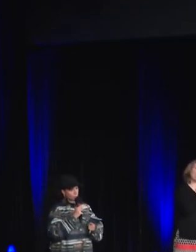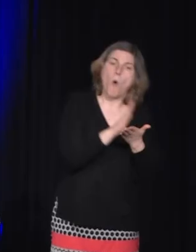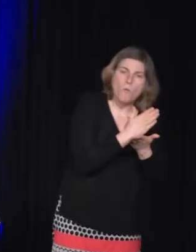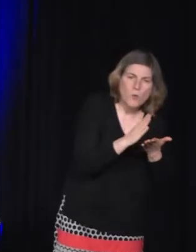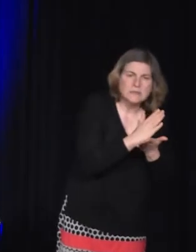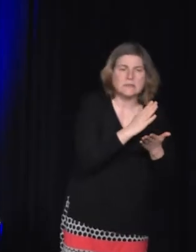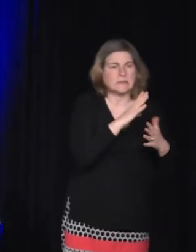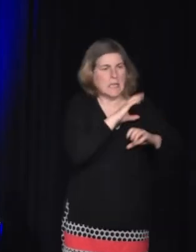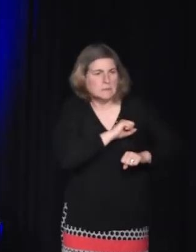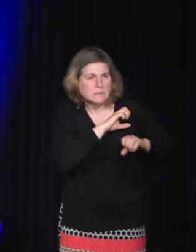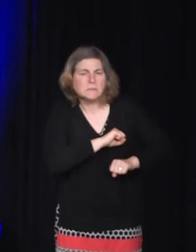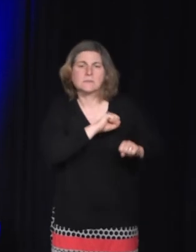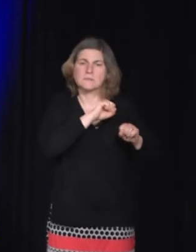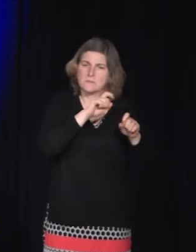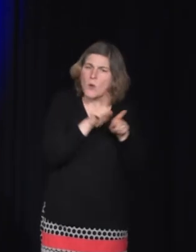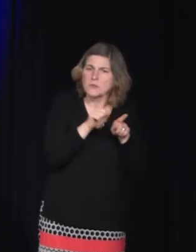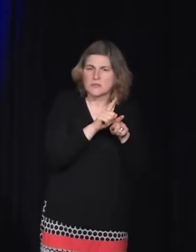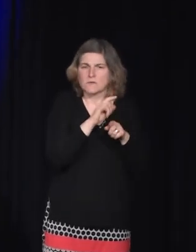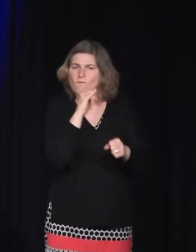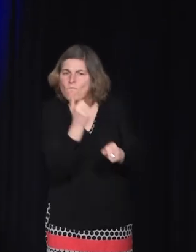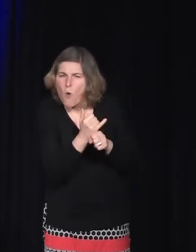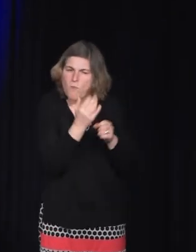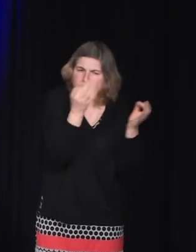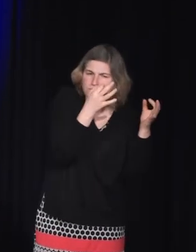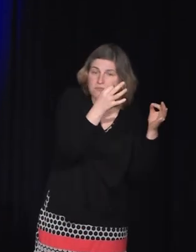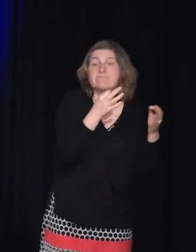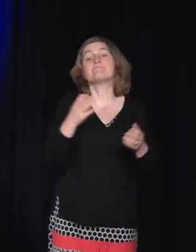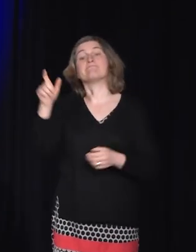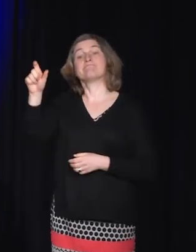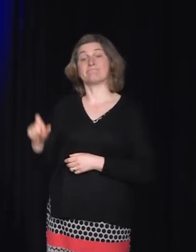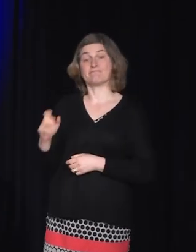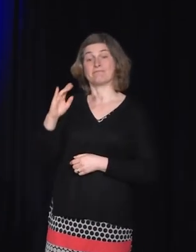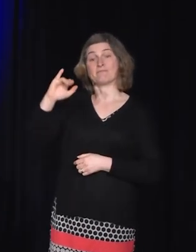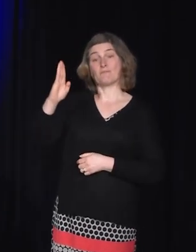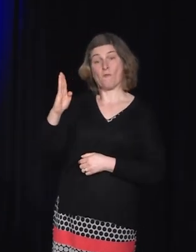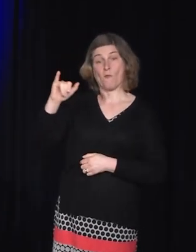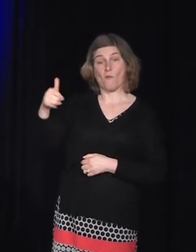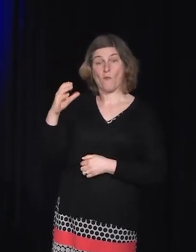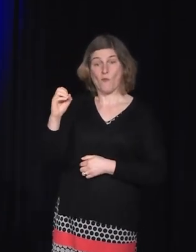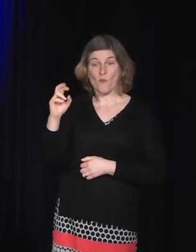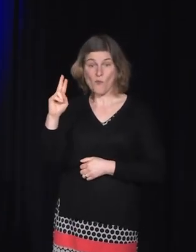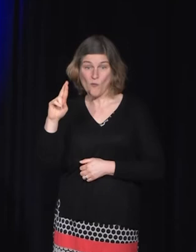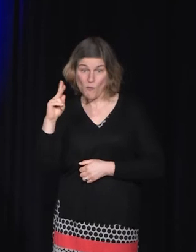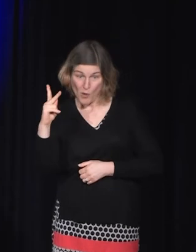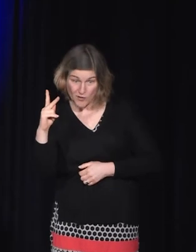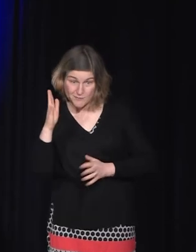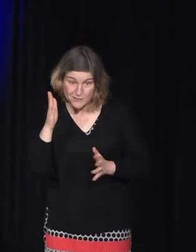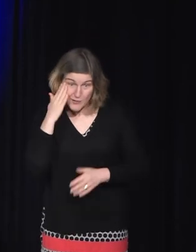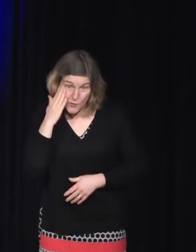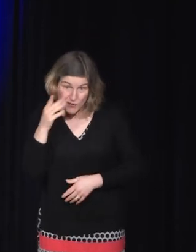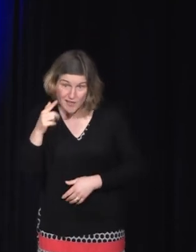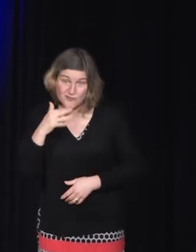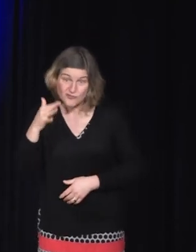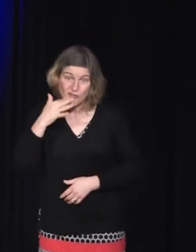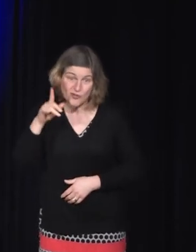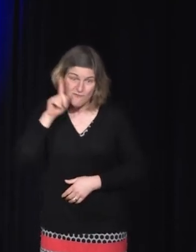essais, autofiction. Et Björk, c'est une chanteuse dont vous avez peut-être déjà entendu parler. Et